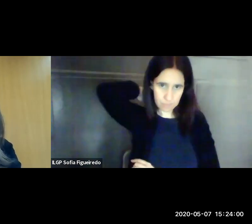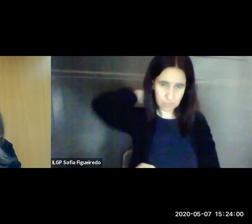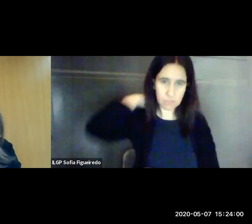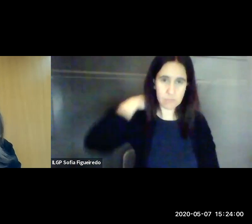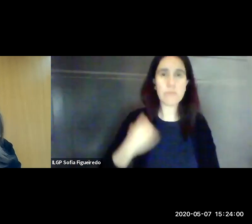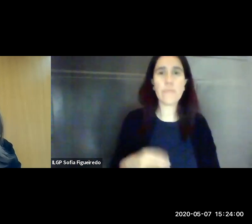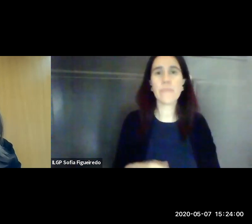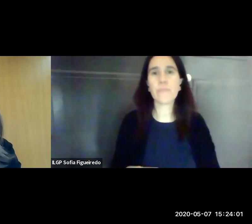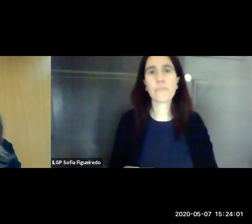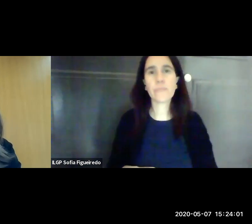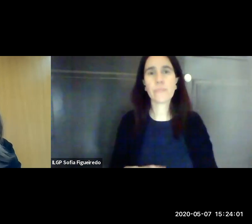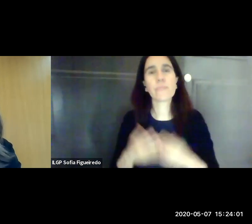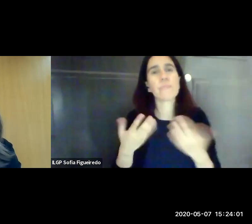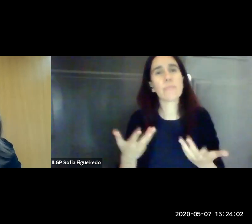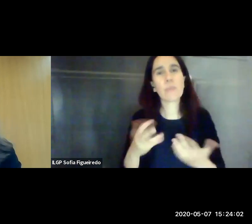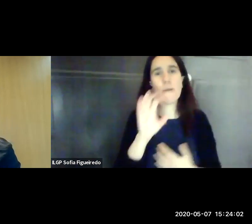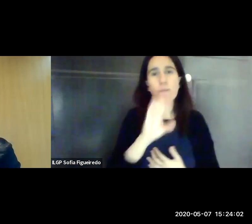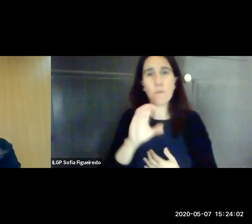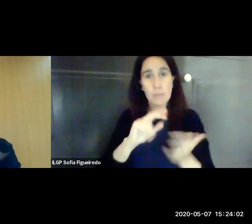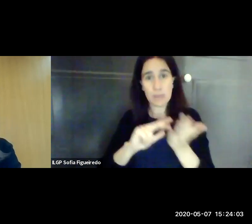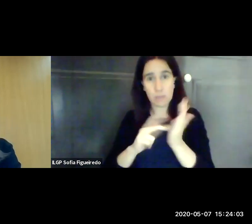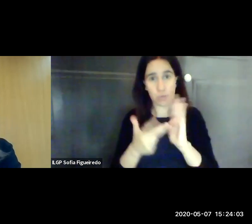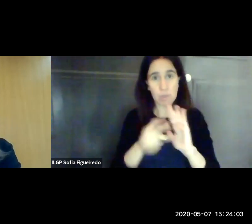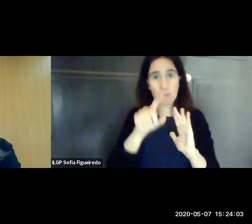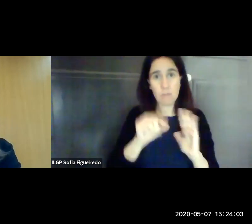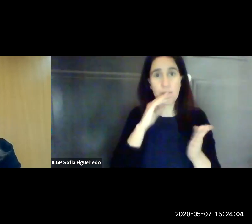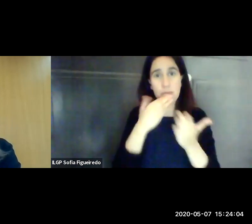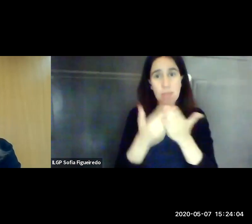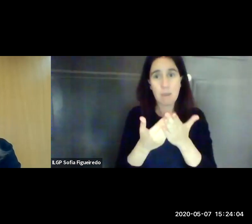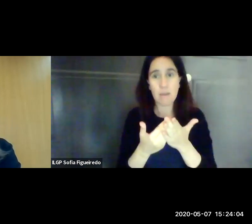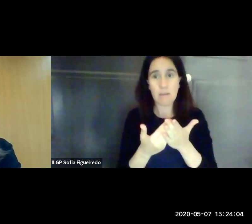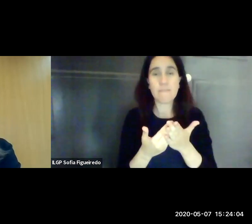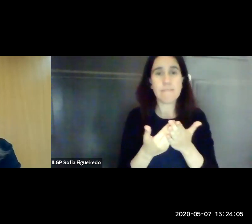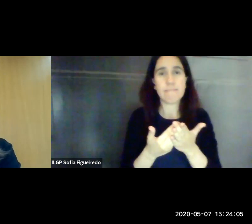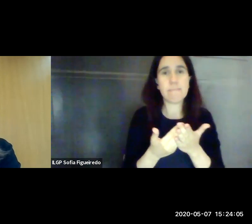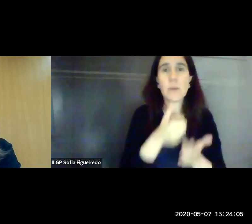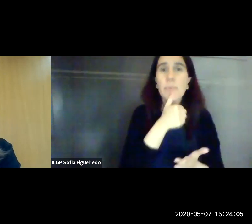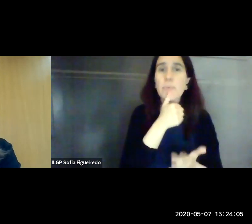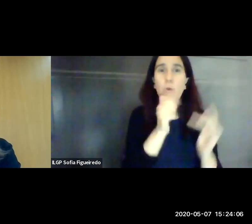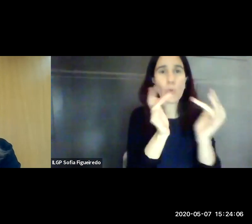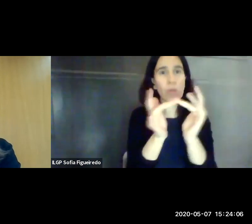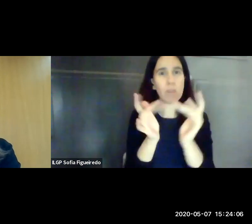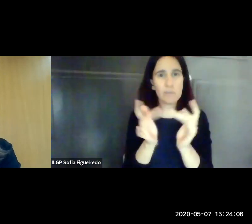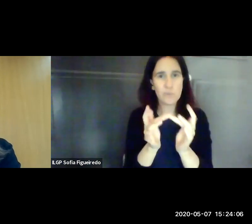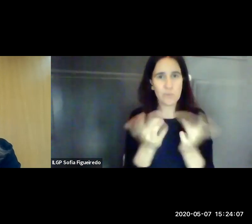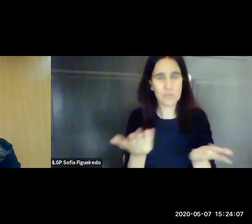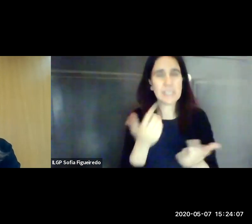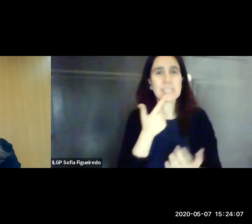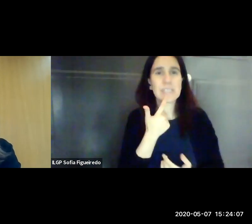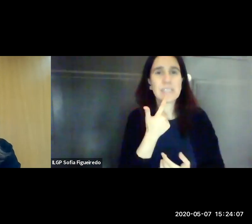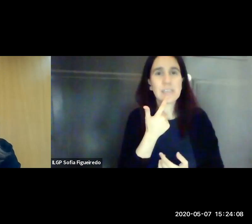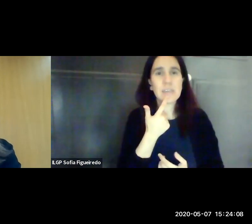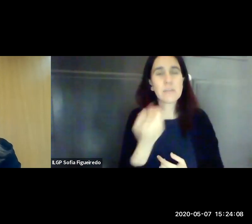a forma e a tecnologia banalizou também esta questão do contacto, o que significa que até